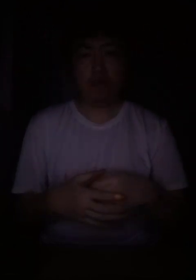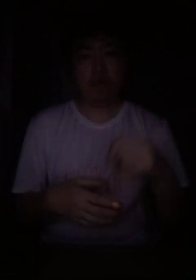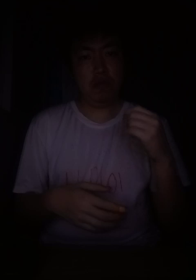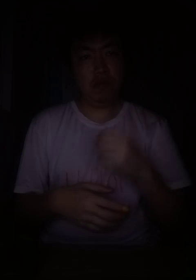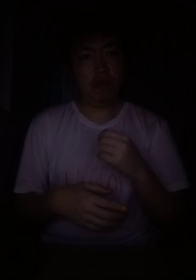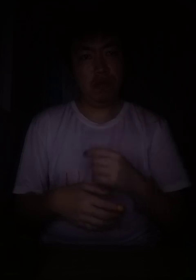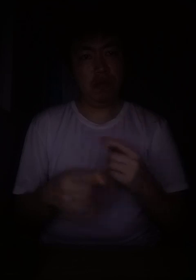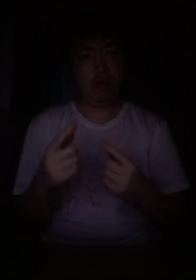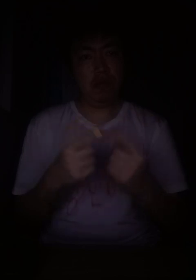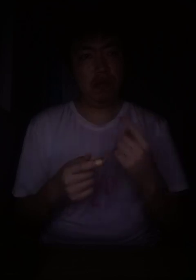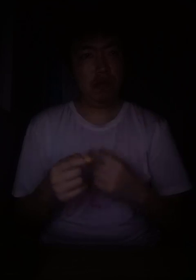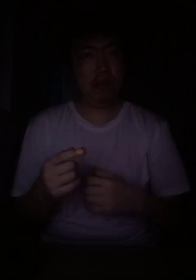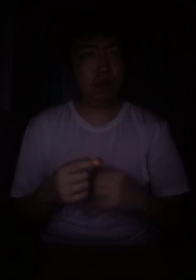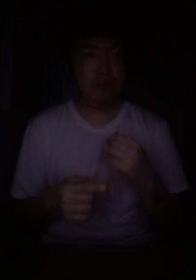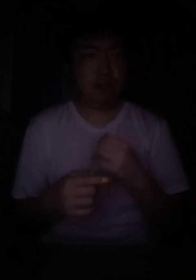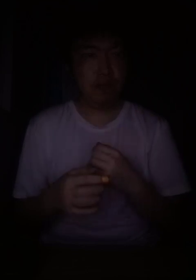단속 장면을 잠깐 보셨고. 그런데